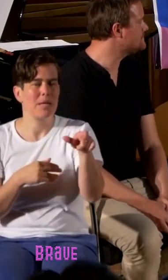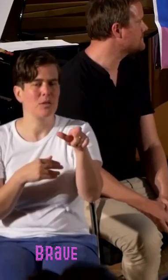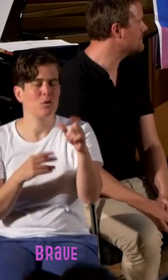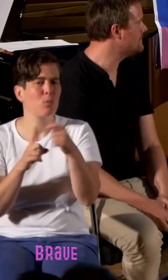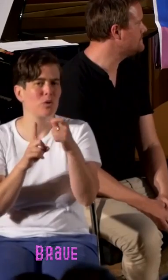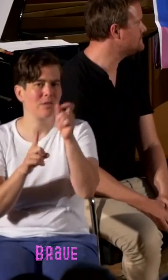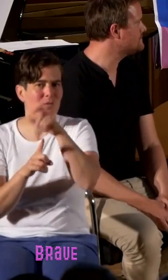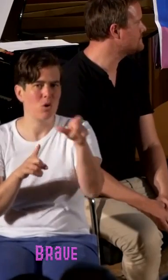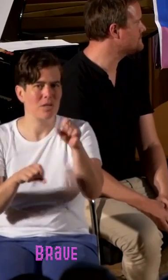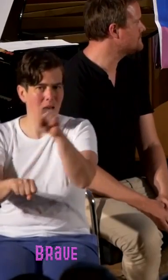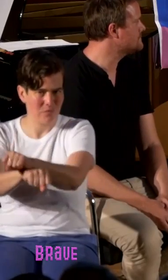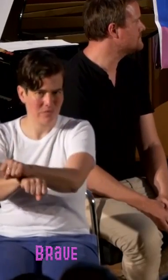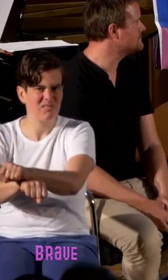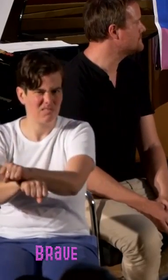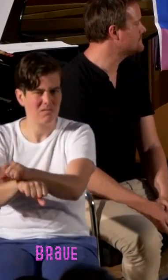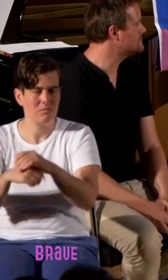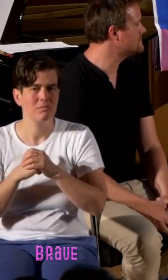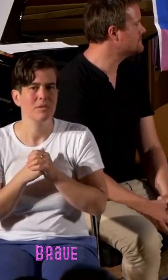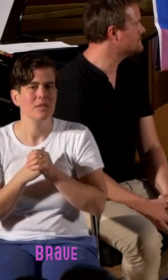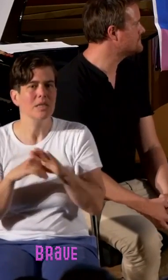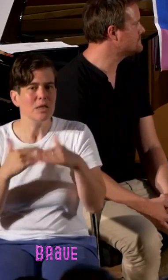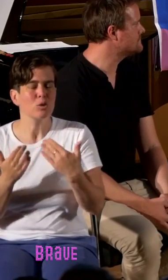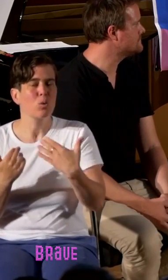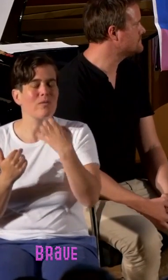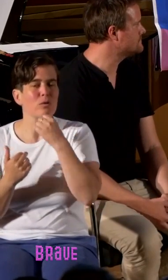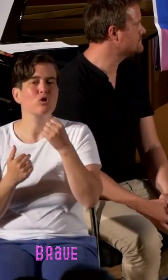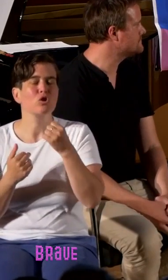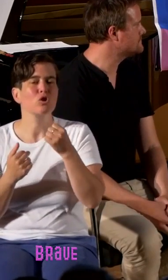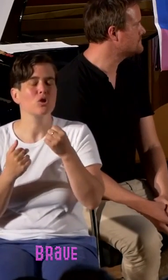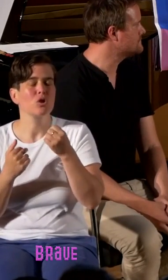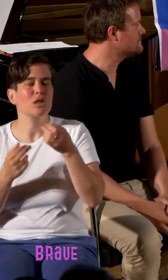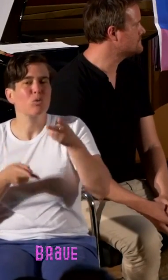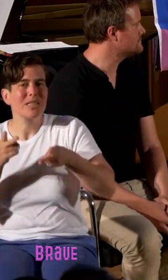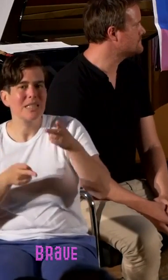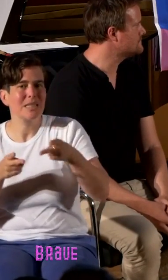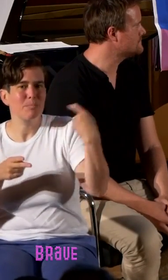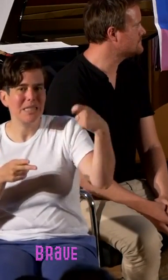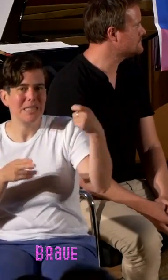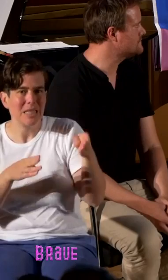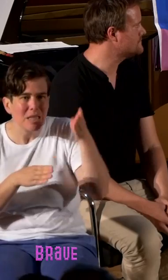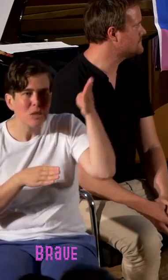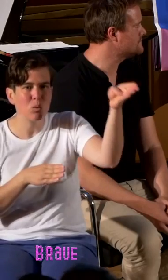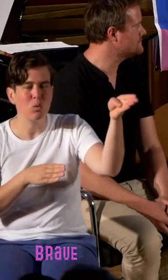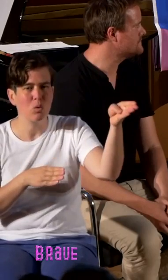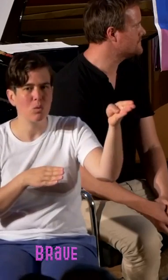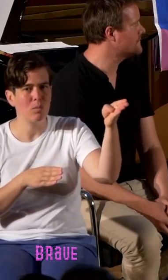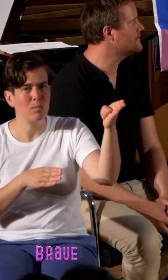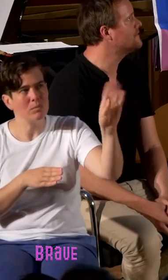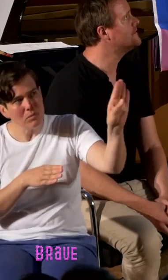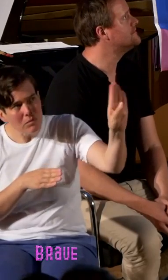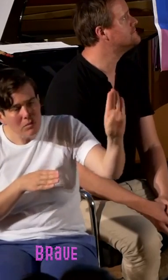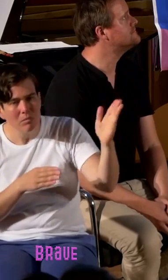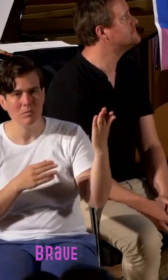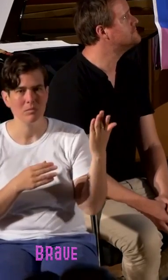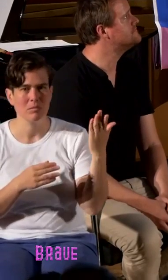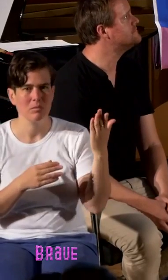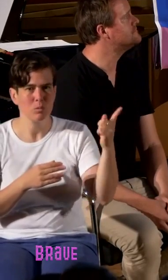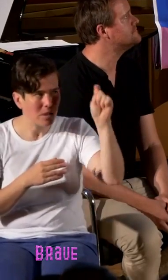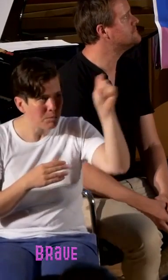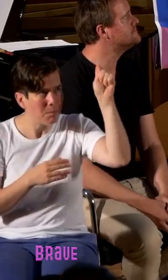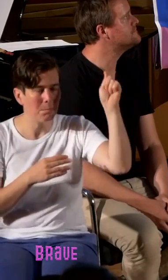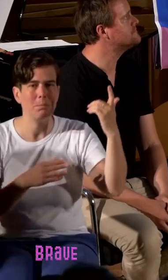also mein Anliegen ist tatsächlich, da mit den Justizministerien und so weiter anders ins Gespräch zu kommen und die auch anders da